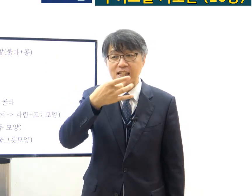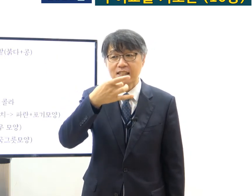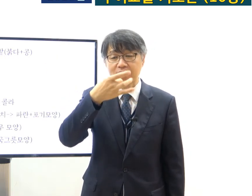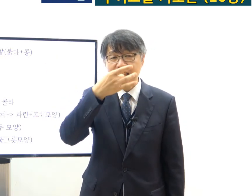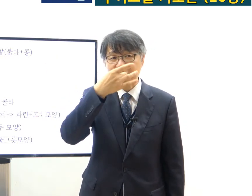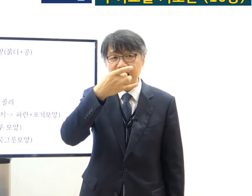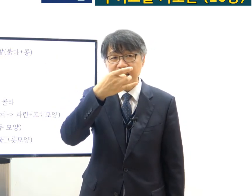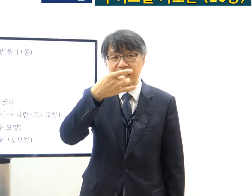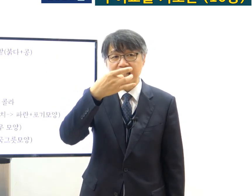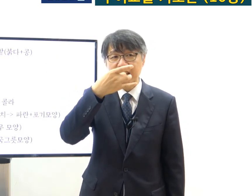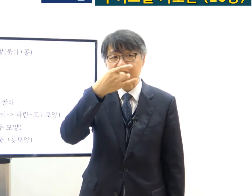튀기는, 이렇게.